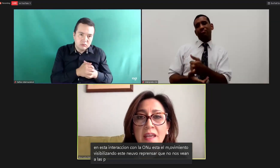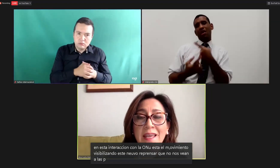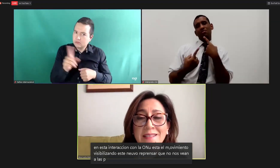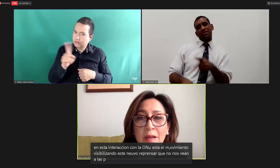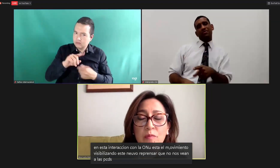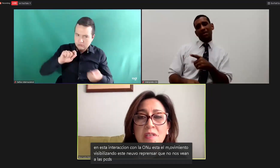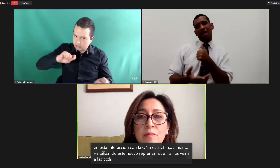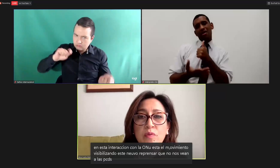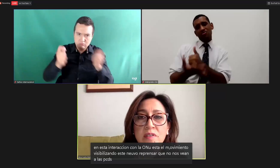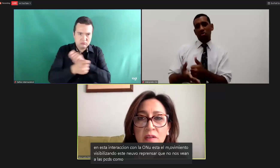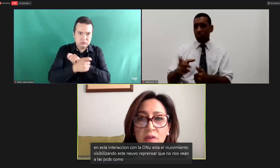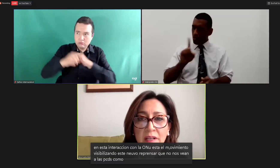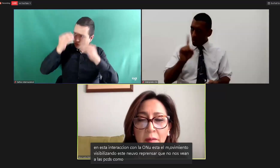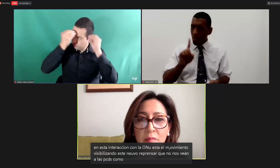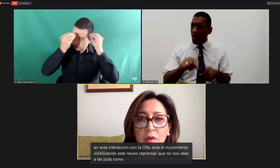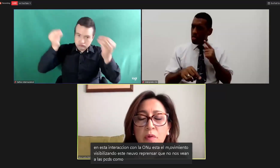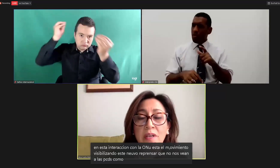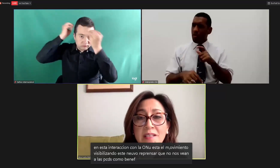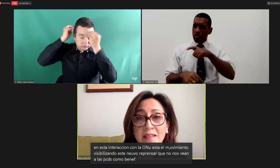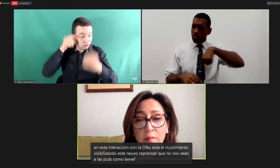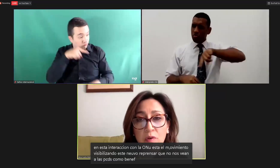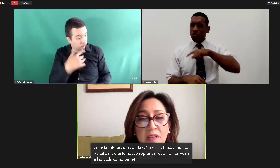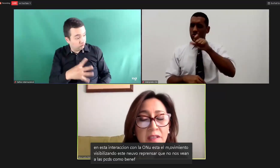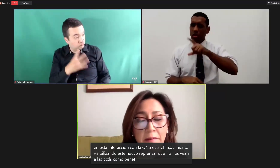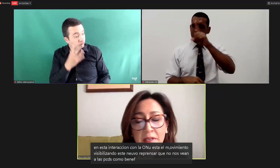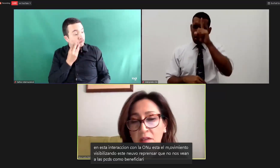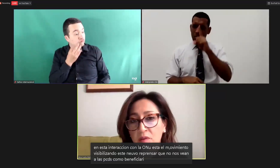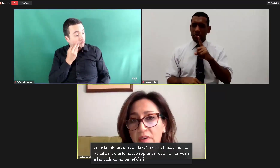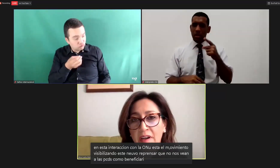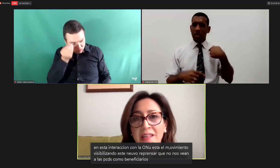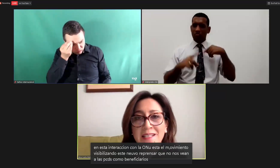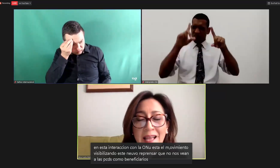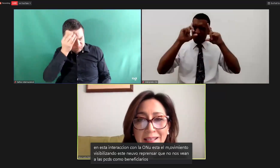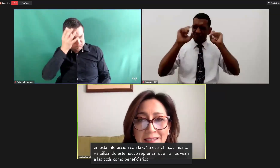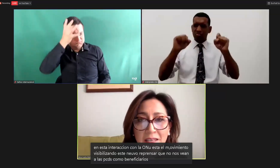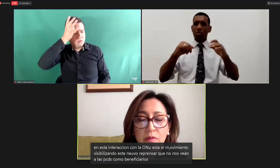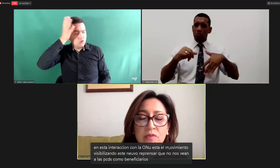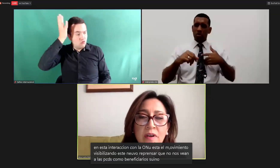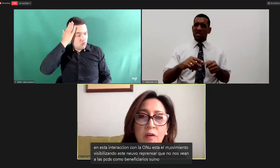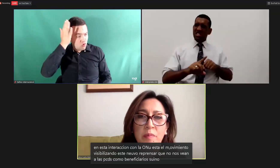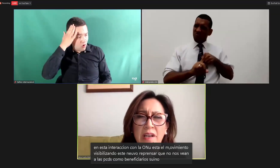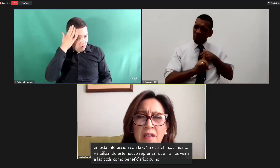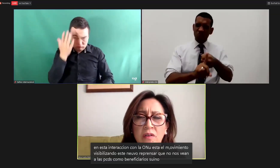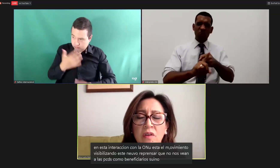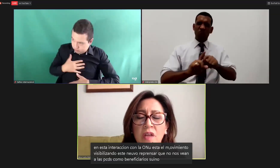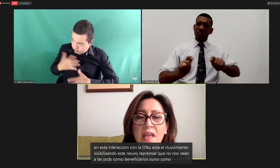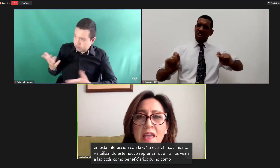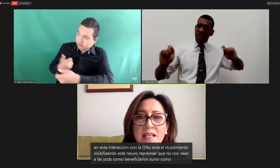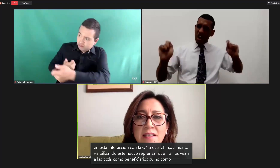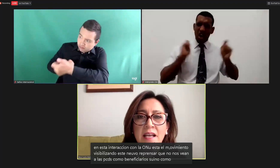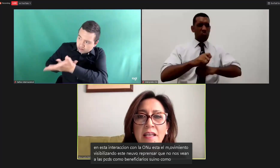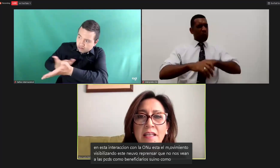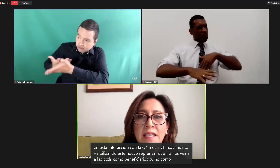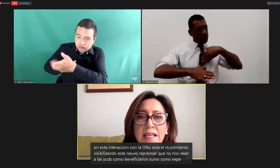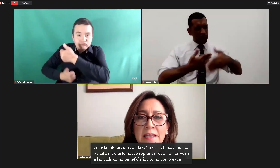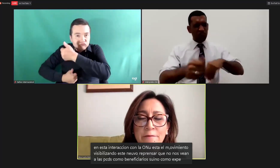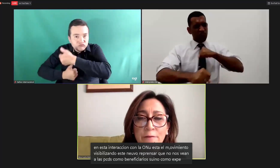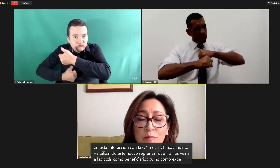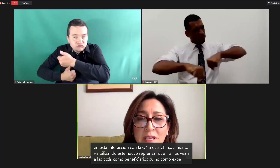aquellos que estamos impulsando el cambio, porque estamos a través de nuestras redes activos recopilando